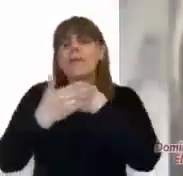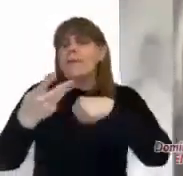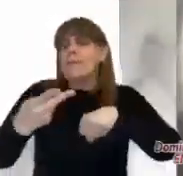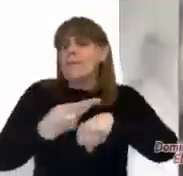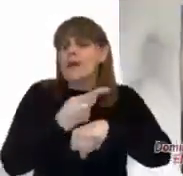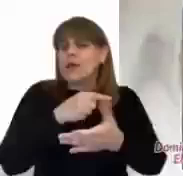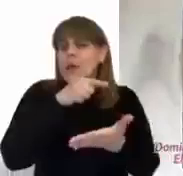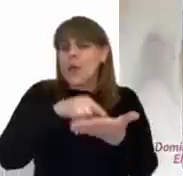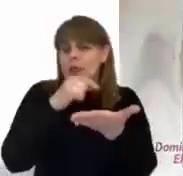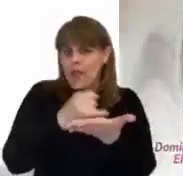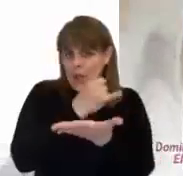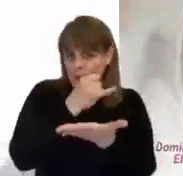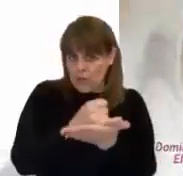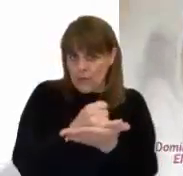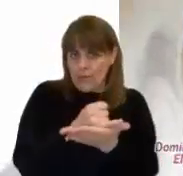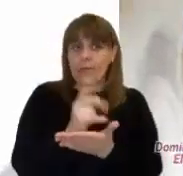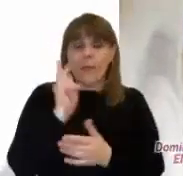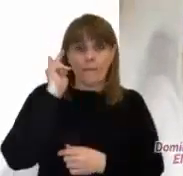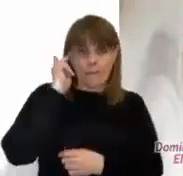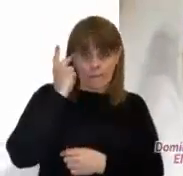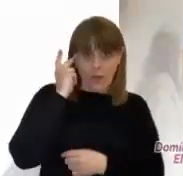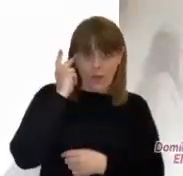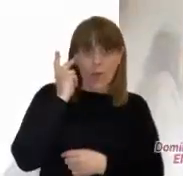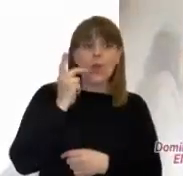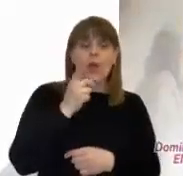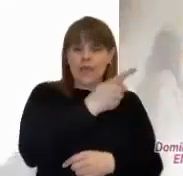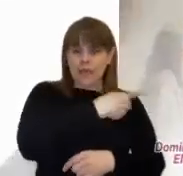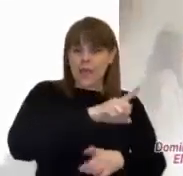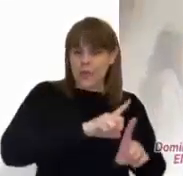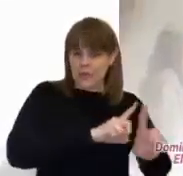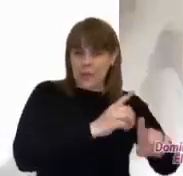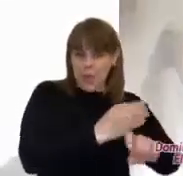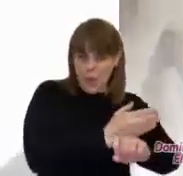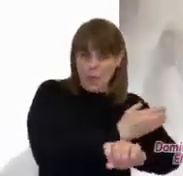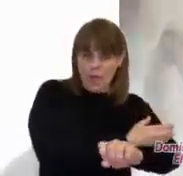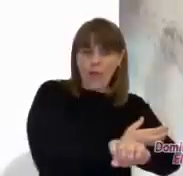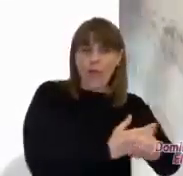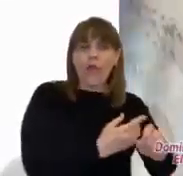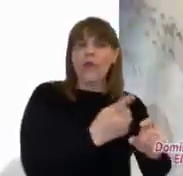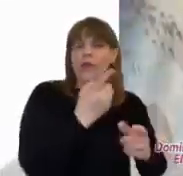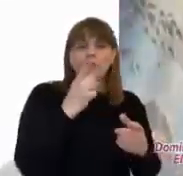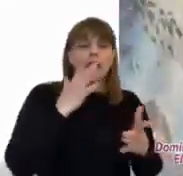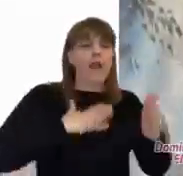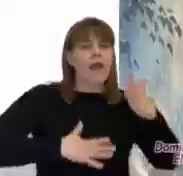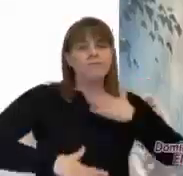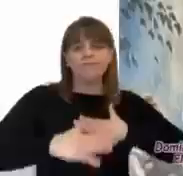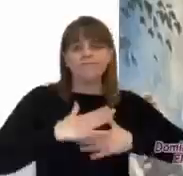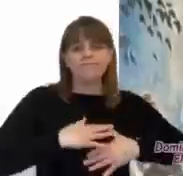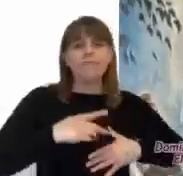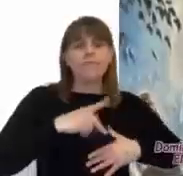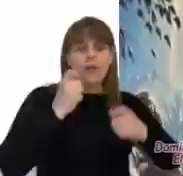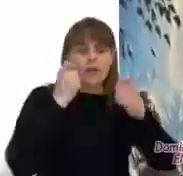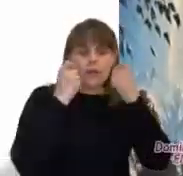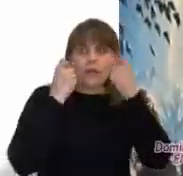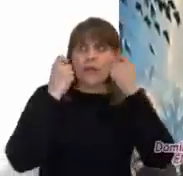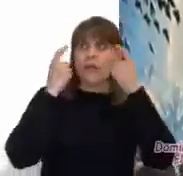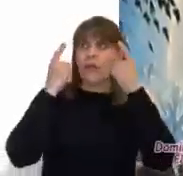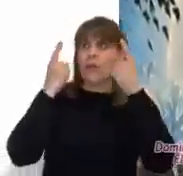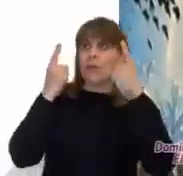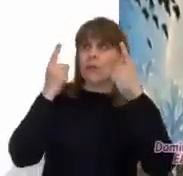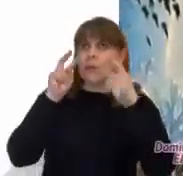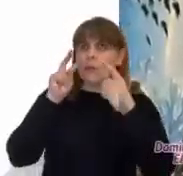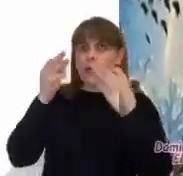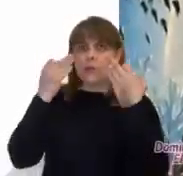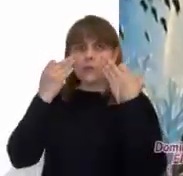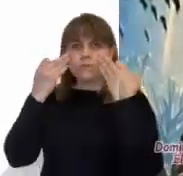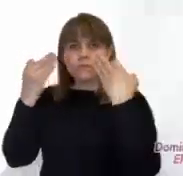Jerusalén. Pedro y sus compañeros estaban rendidos de sueño, pero despertándose vieron la gloria de Dios y de los que estaban